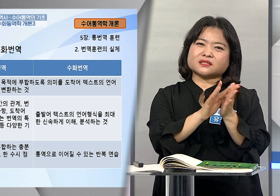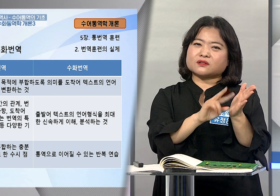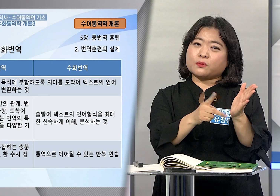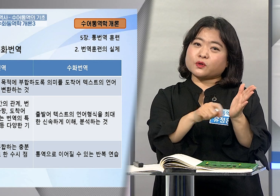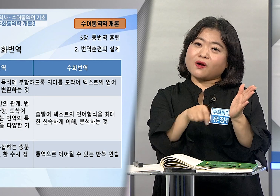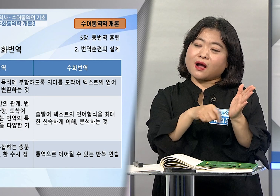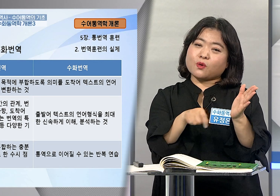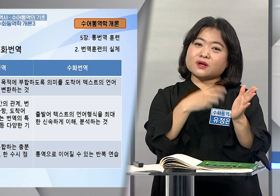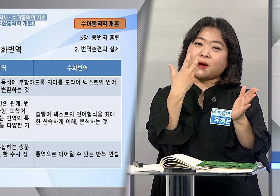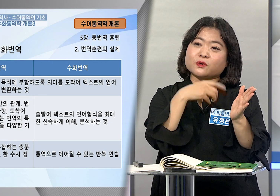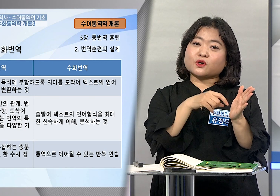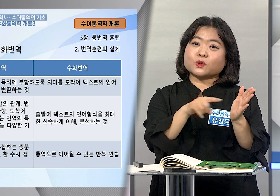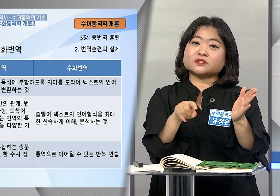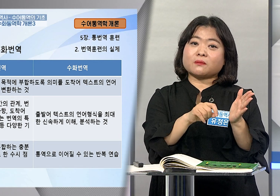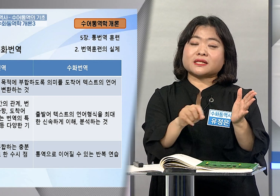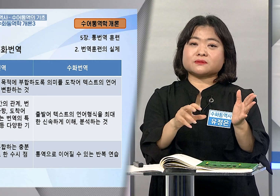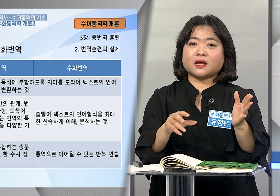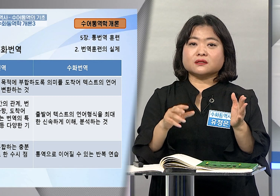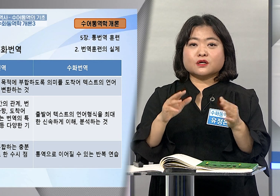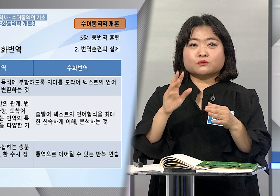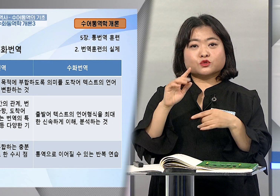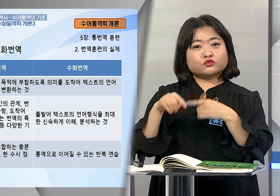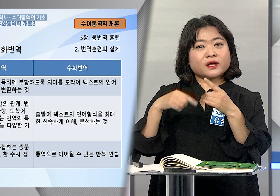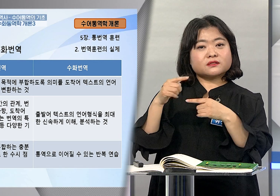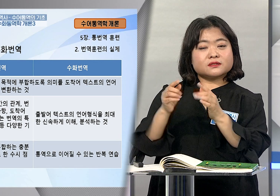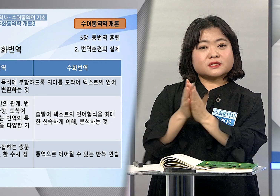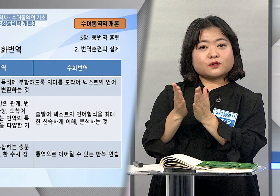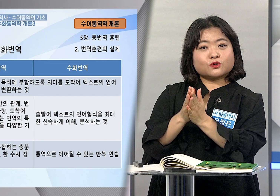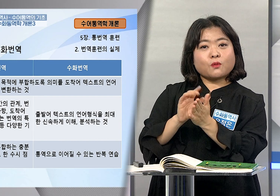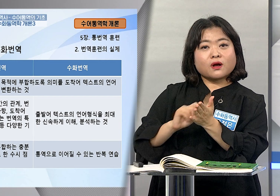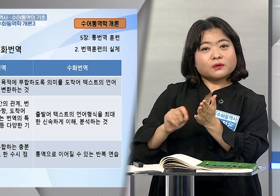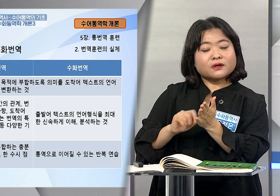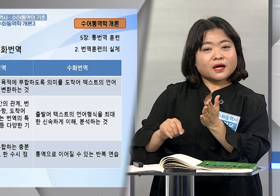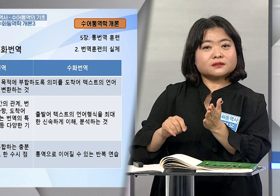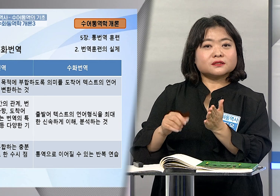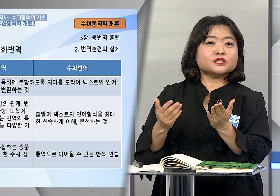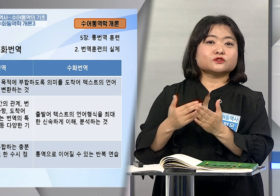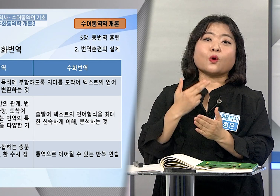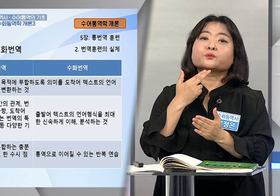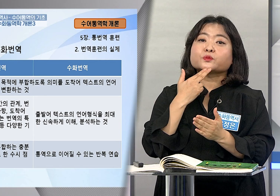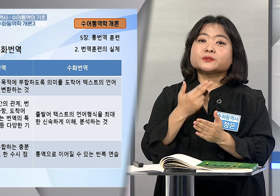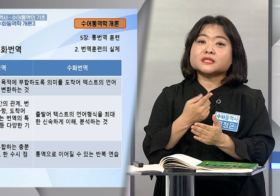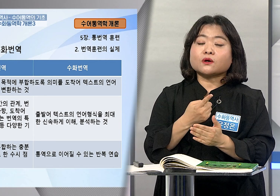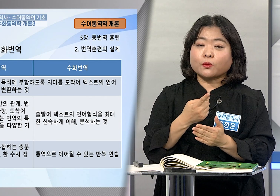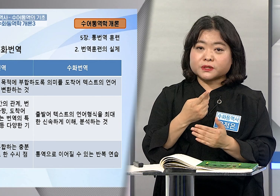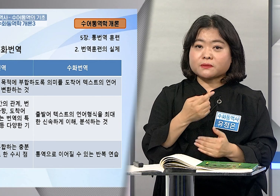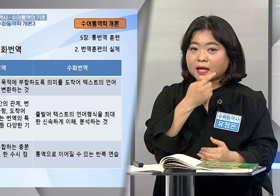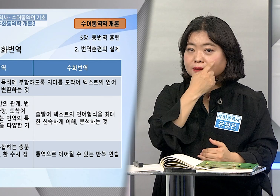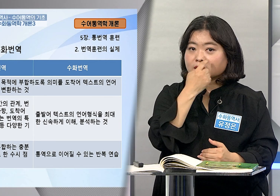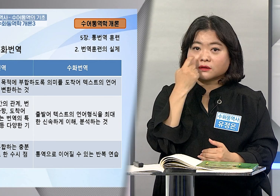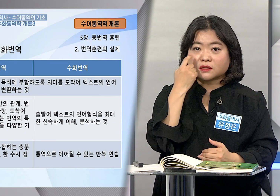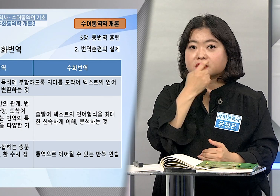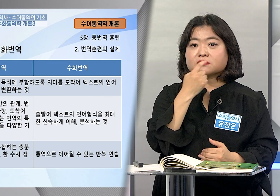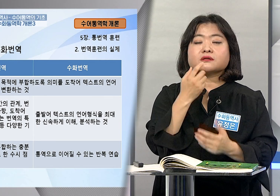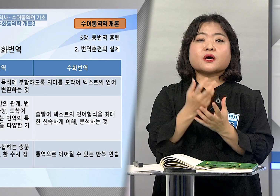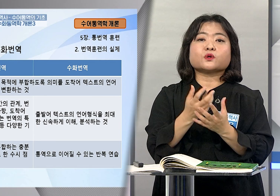거 번역하고 일반 번역이 훨씬 더 많지만 뭐 수화에서는 책으로 뭔가 번역하는 일은 없지만 그런 어떤 증거 자료를